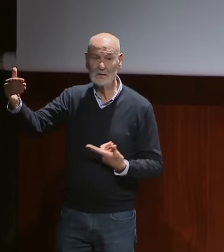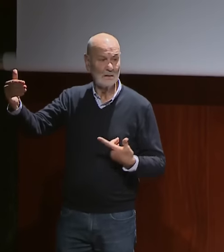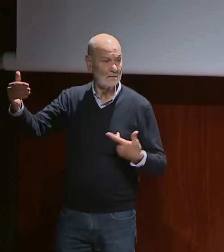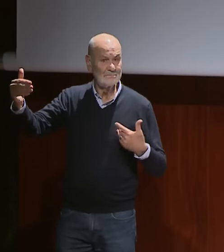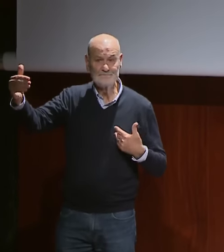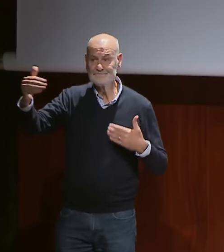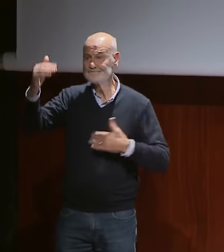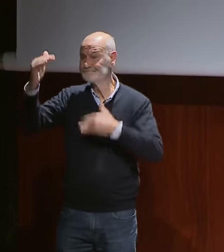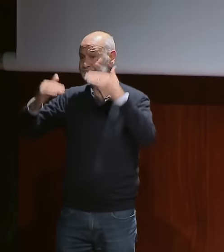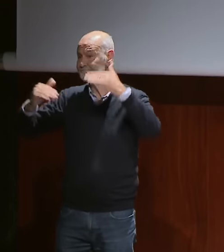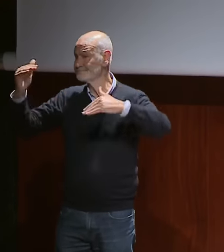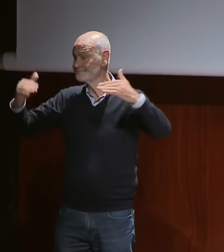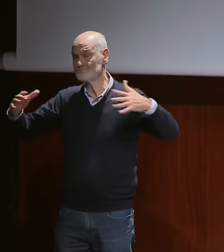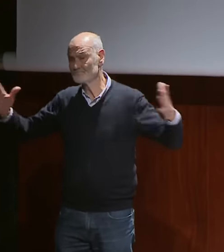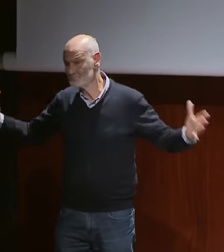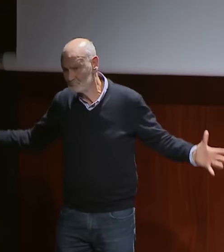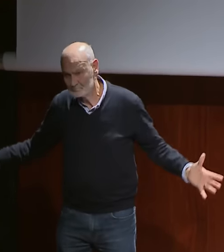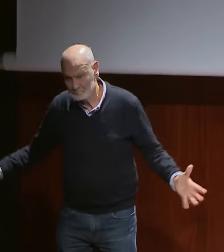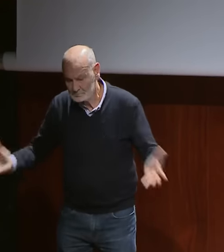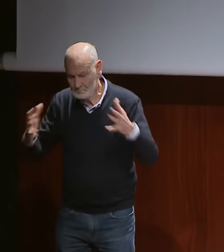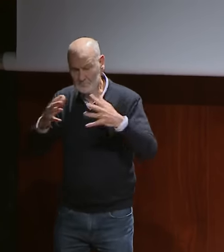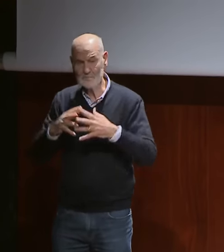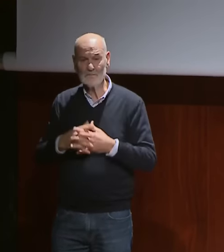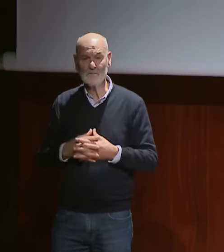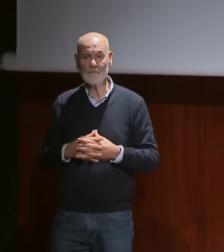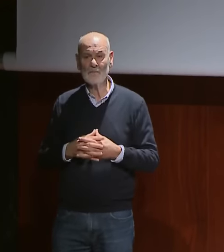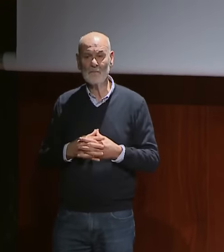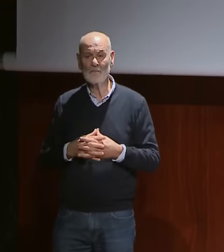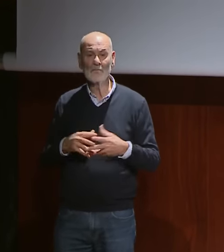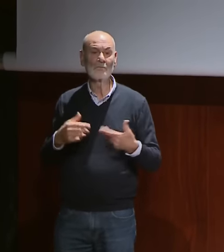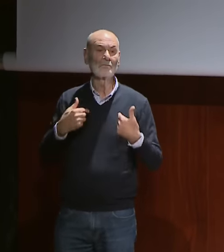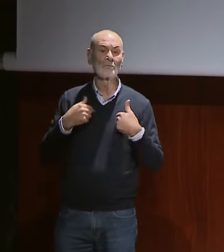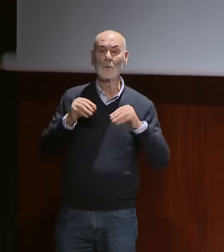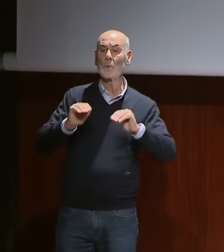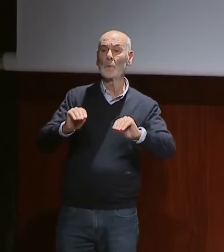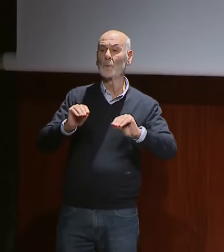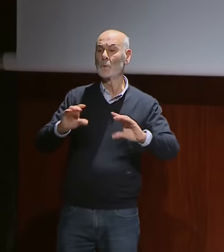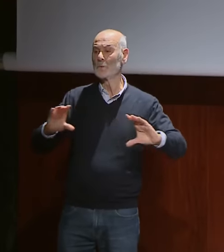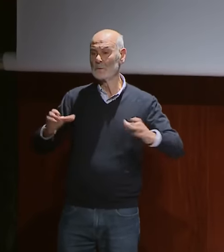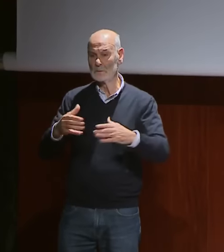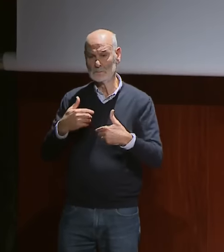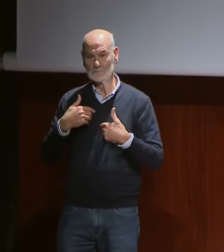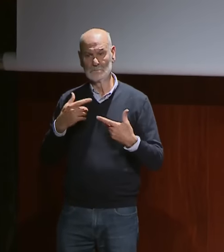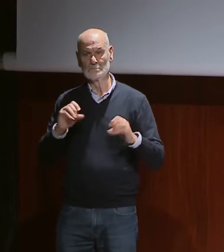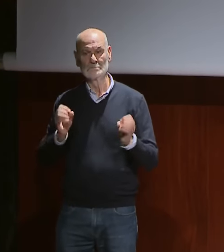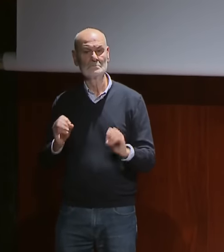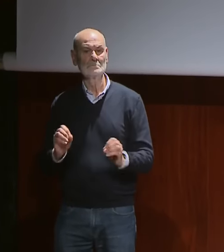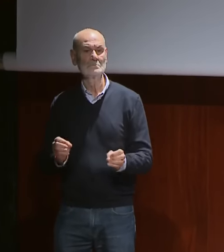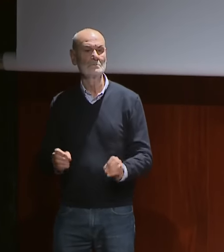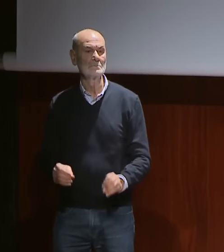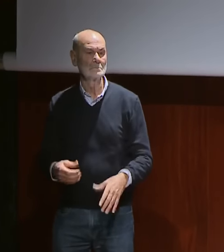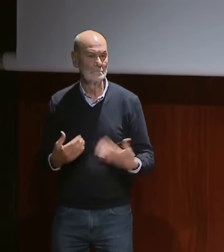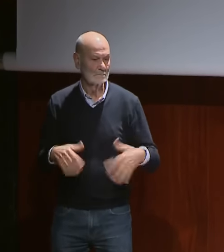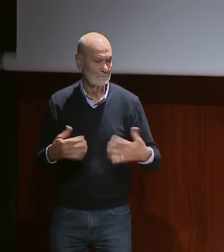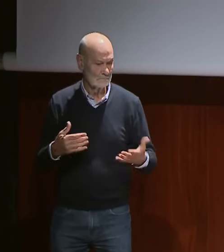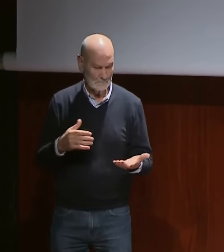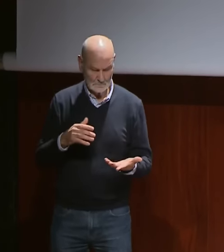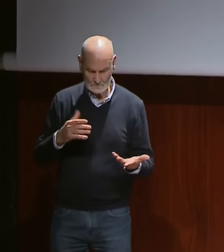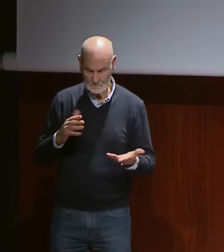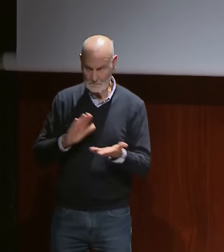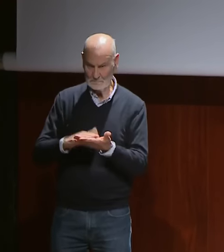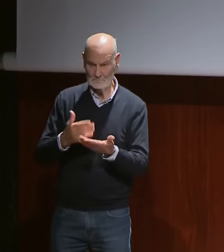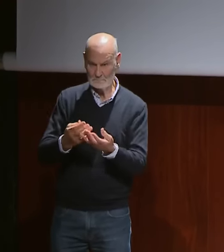opprimés. On se retrouvait dans une situation un peu inégale, même chez les sourds. Donc j'enseignais.